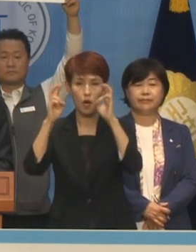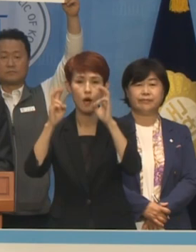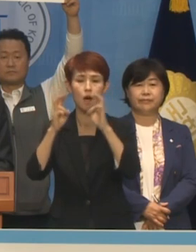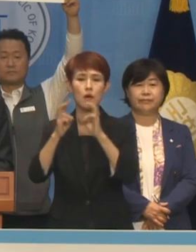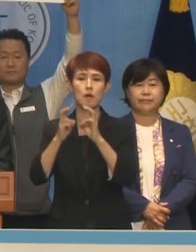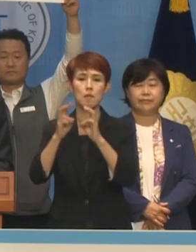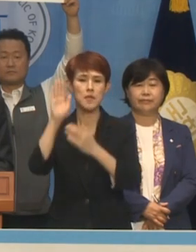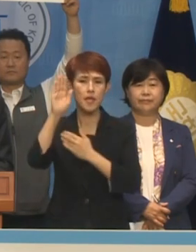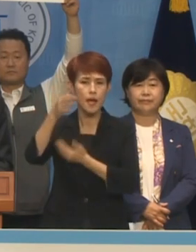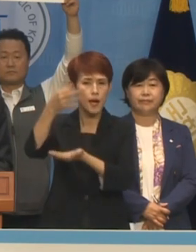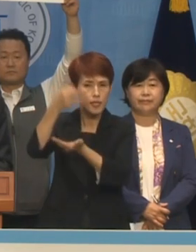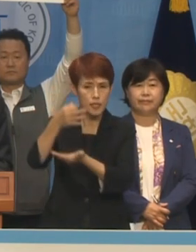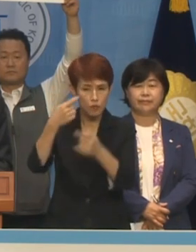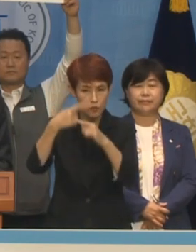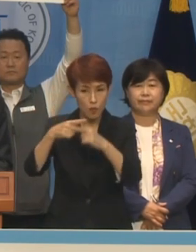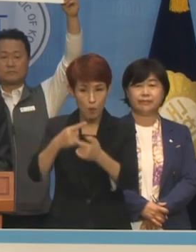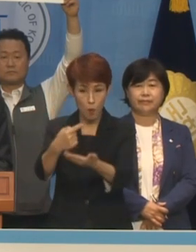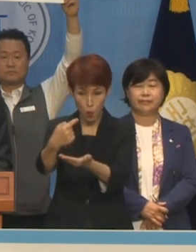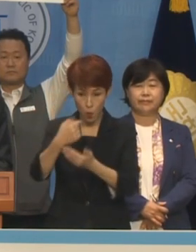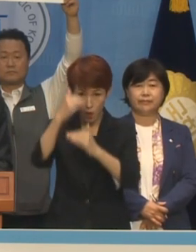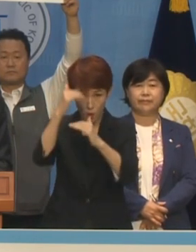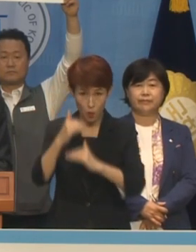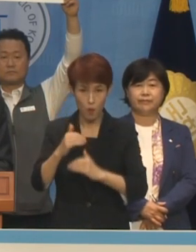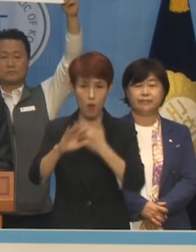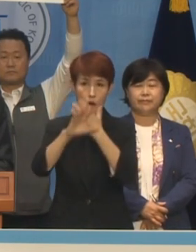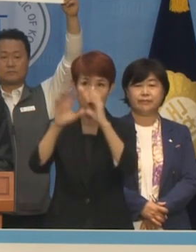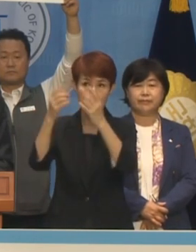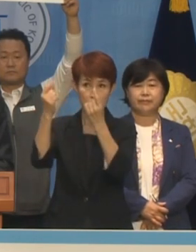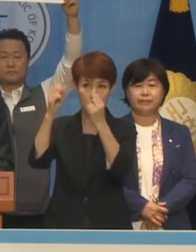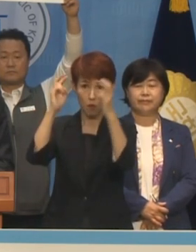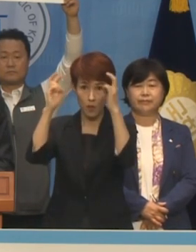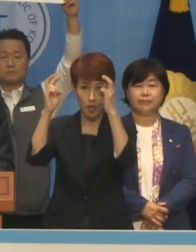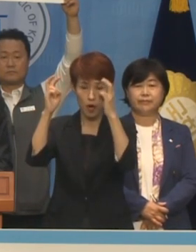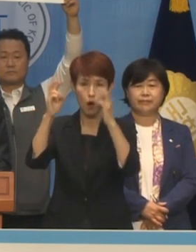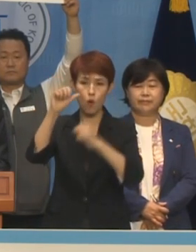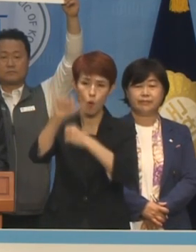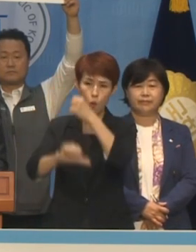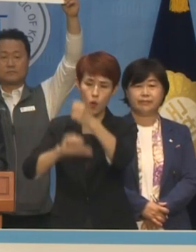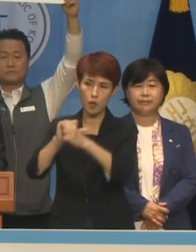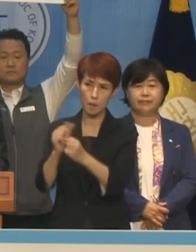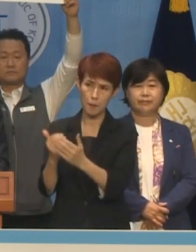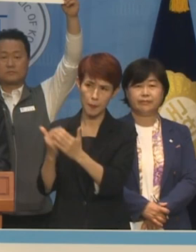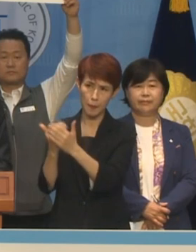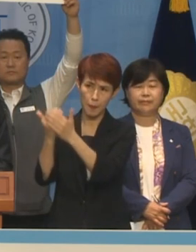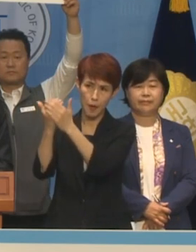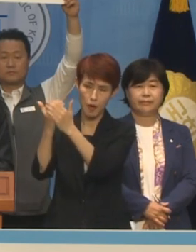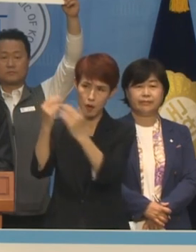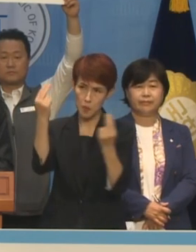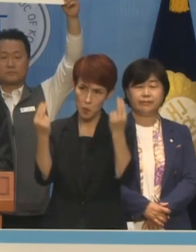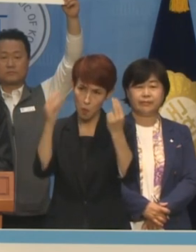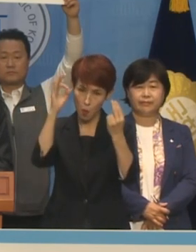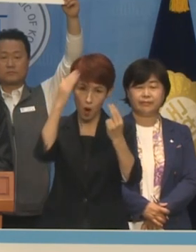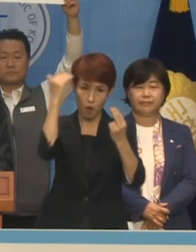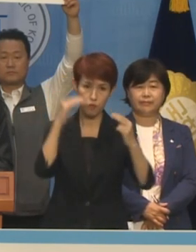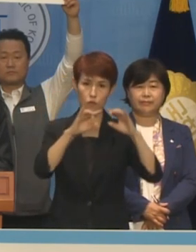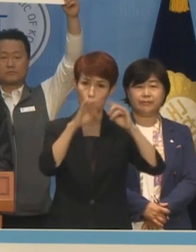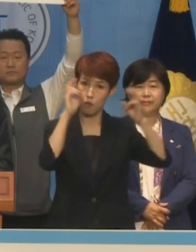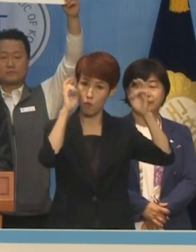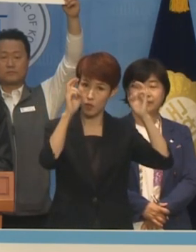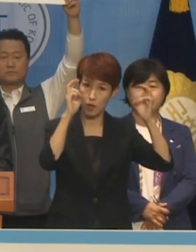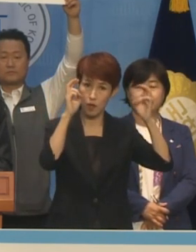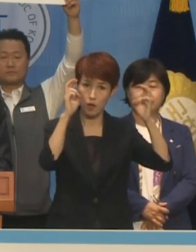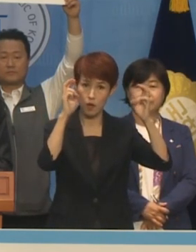미래가치 분석 보고에 따르면은 해외 유사 기업의 최근 5개년 성장률에 기반했을 때 한전